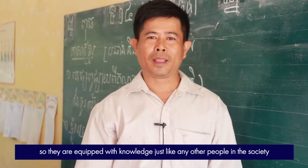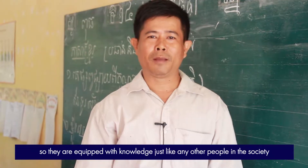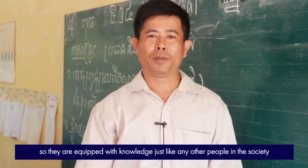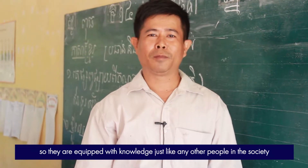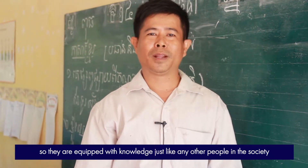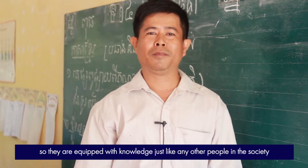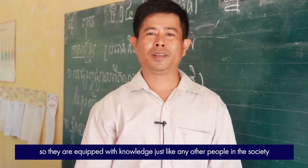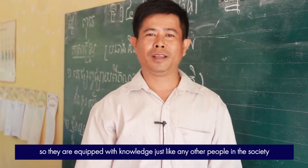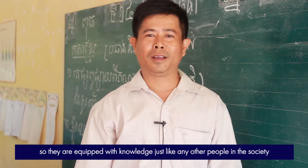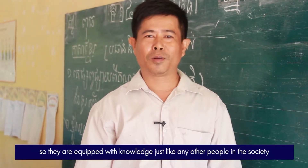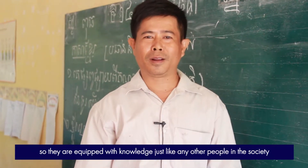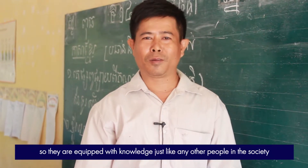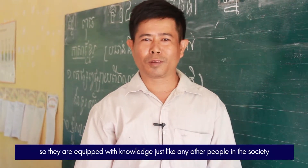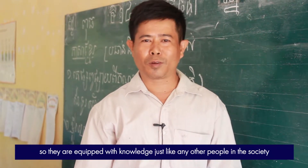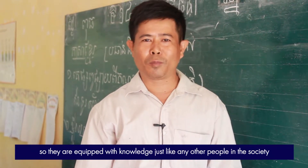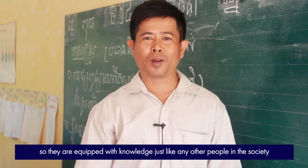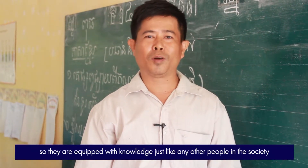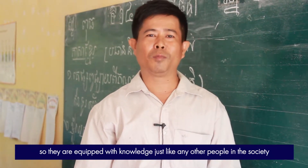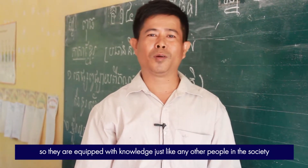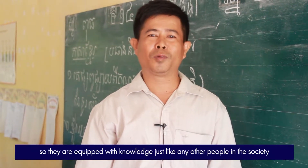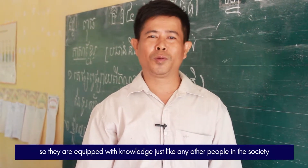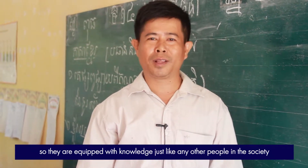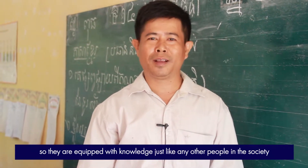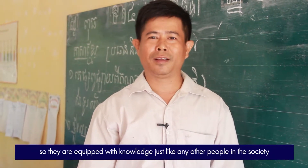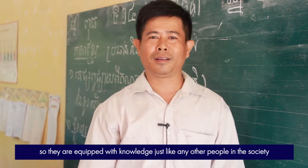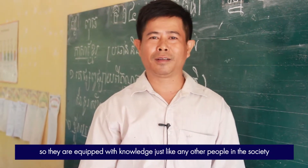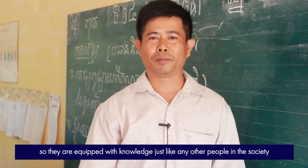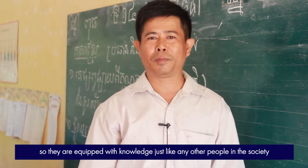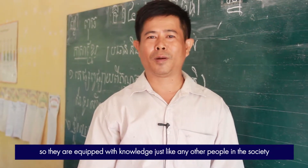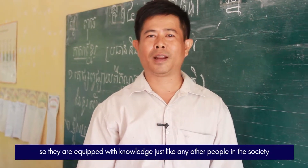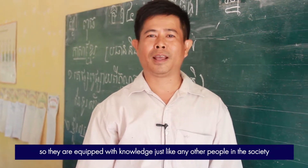មានចំណេះវិជ្ជារស់នៅក្នុងសង្គមដូចមនុស្សទូទៅផងដែរ